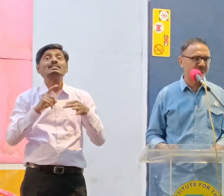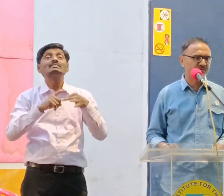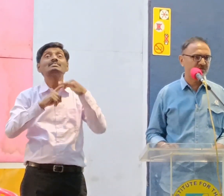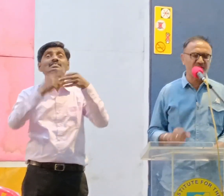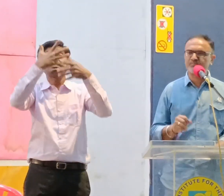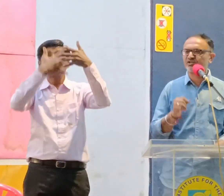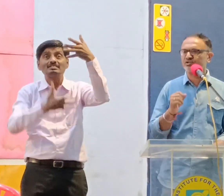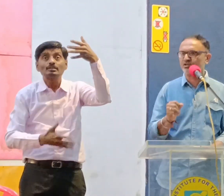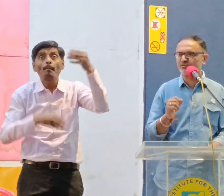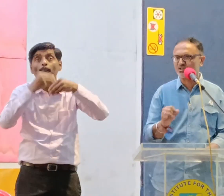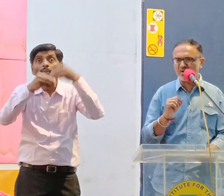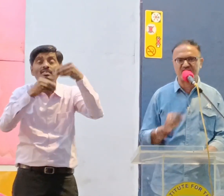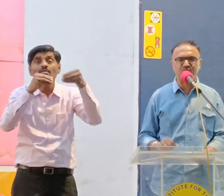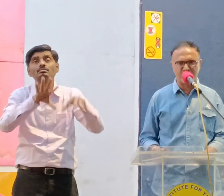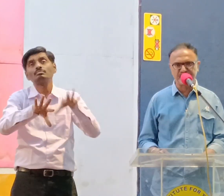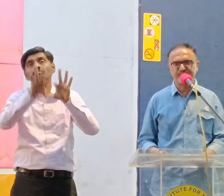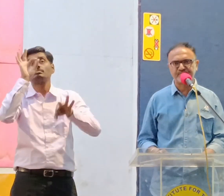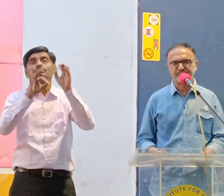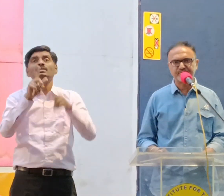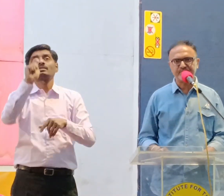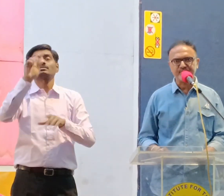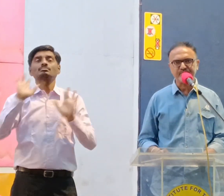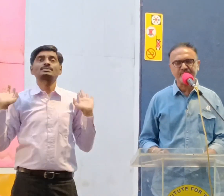લખવાના, દરેક પ્રશ્ન 10-10 માર્ક્સનો,